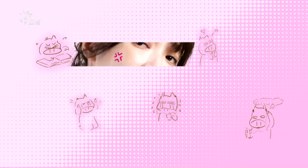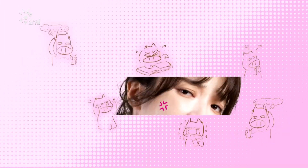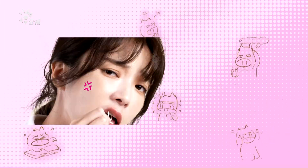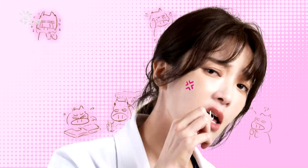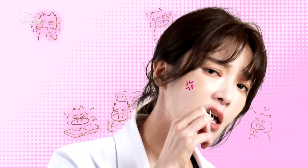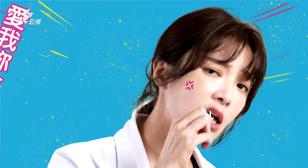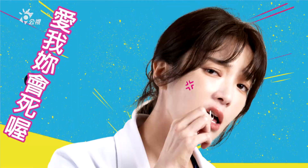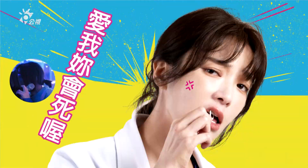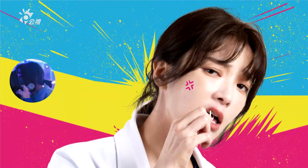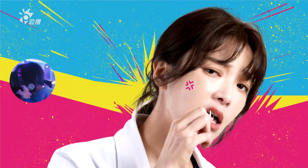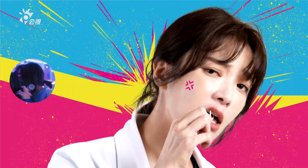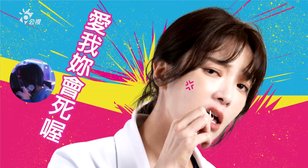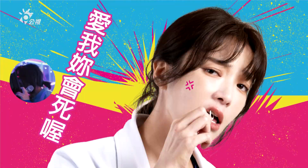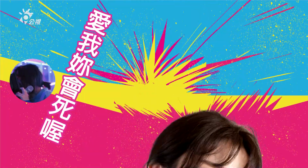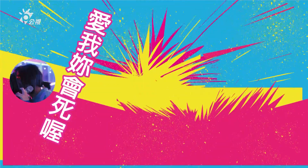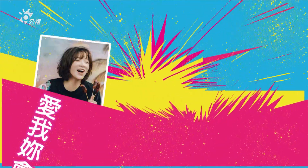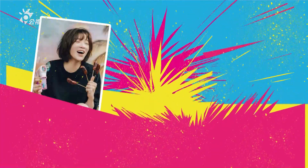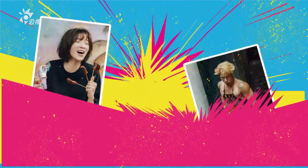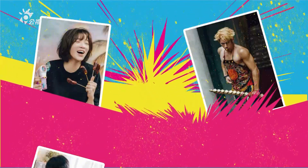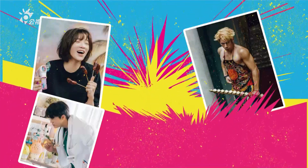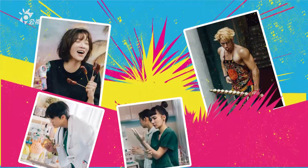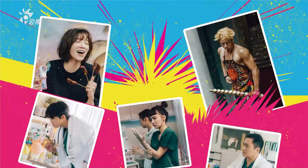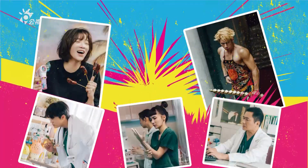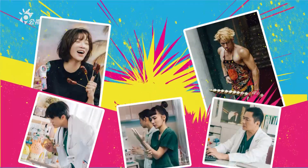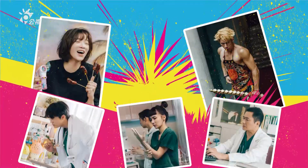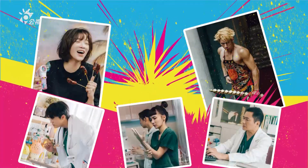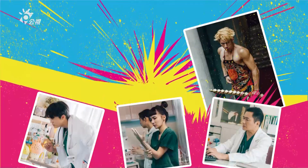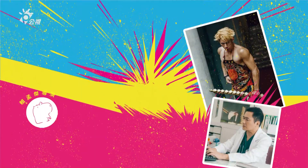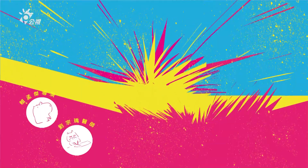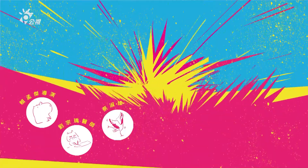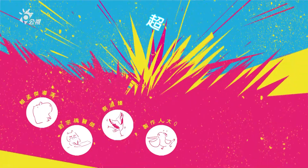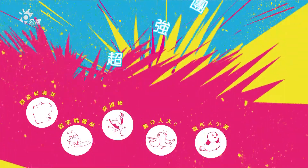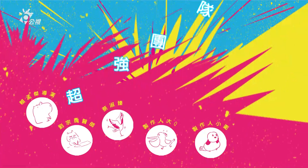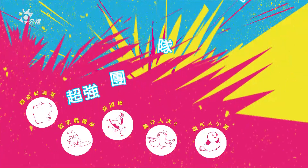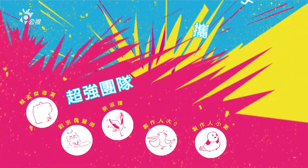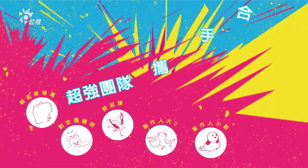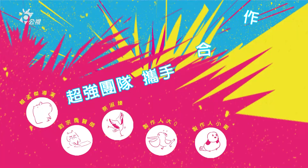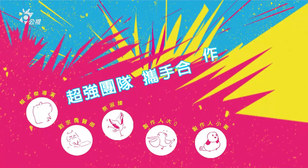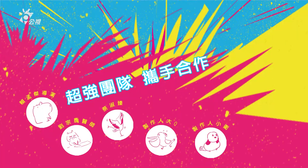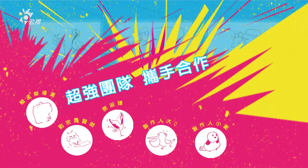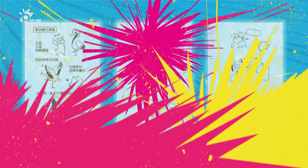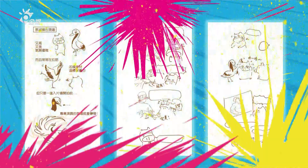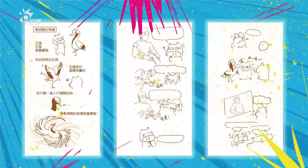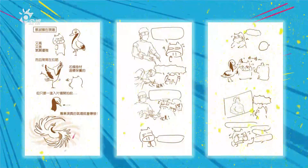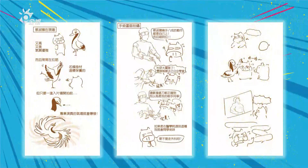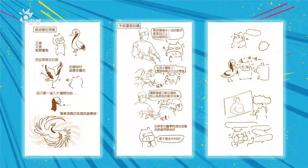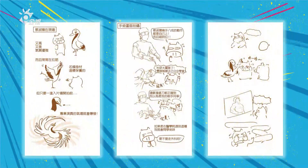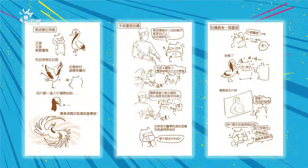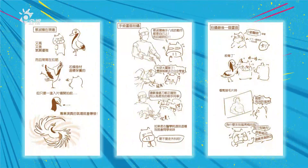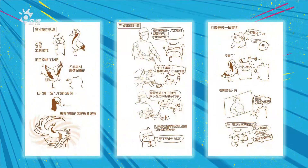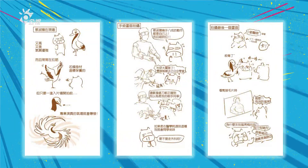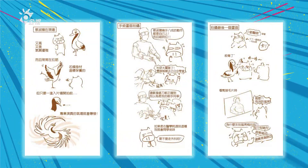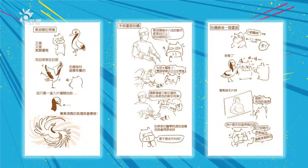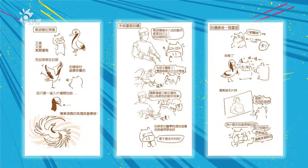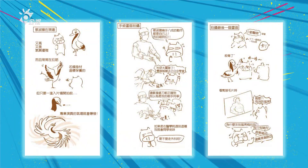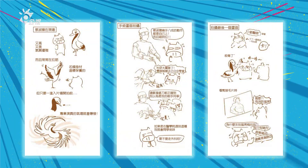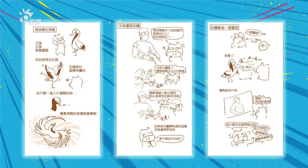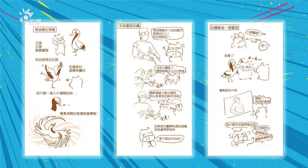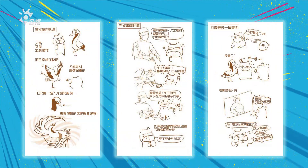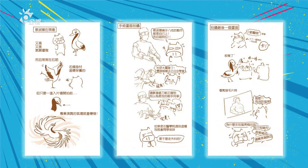科。 我是演 技哦。超强团队，携手合作。 演员们好厉害哦，就是他们做